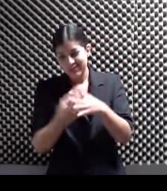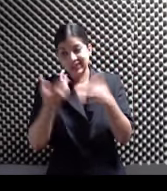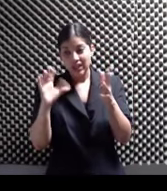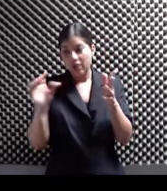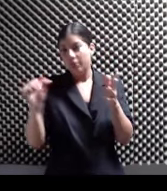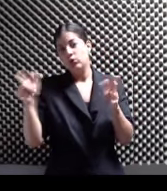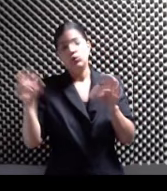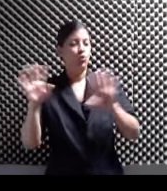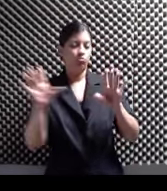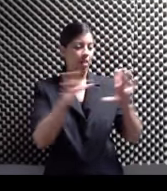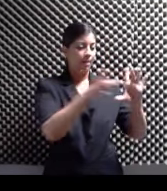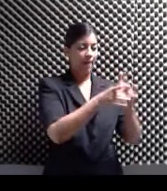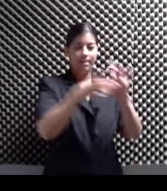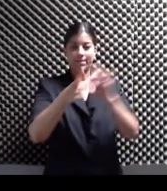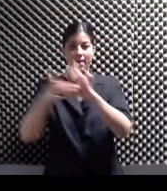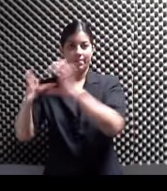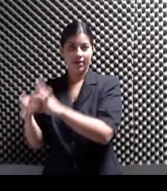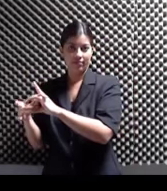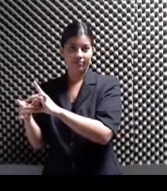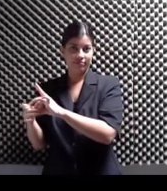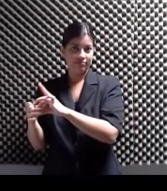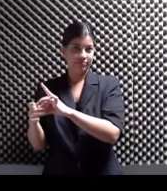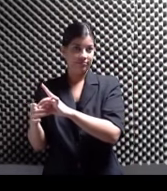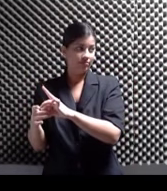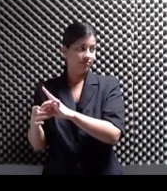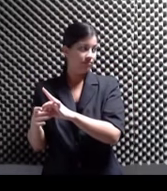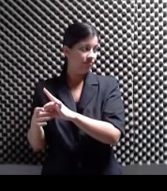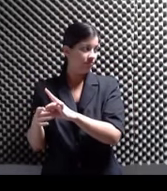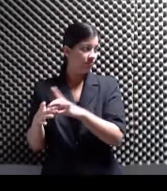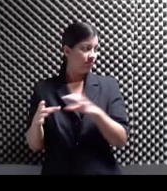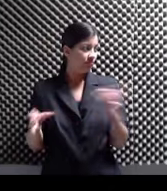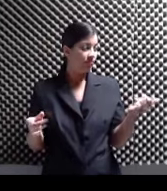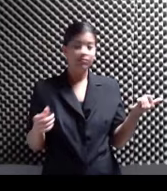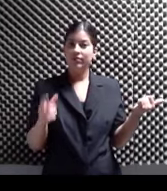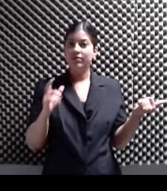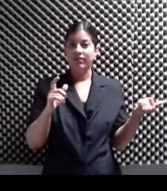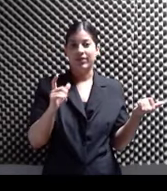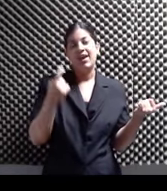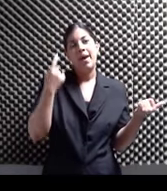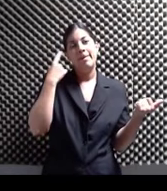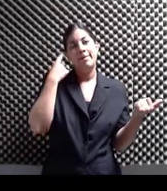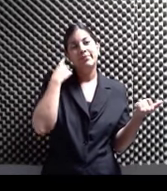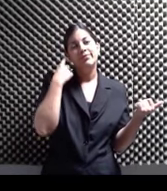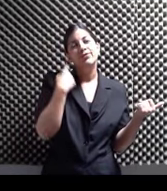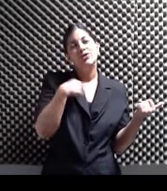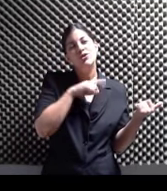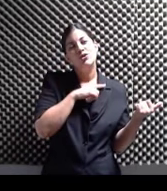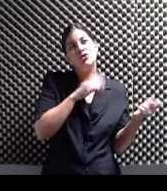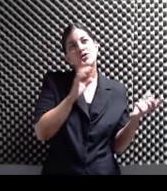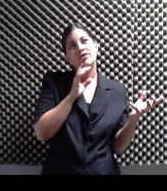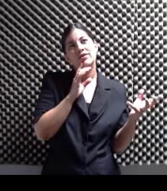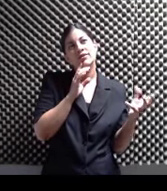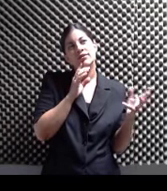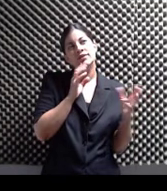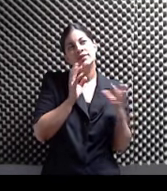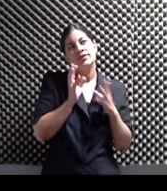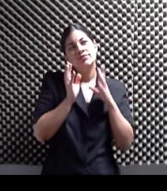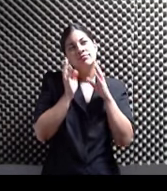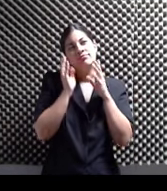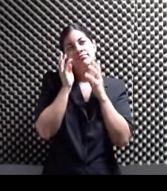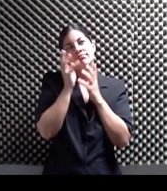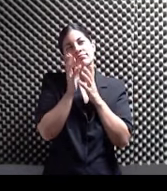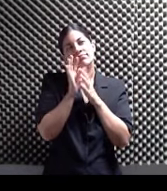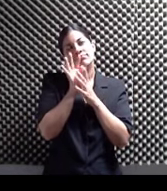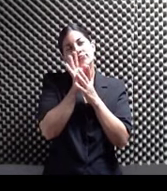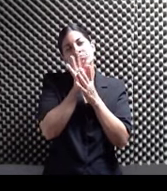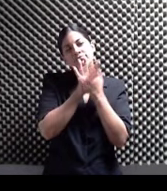a decirle a la gente, yo creo que este va a tratar de esto, pero luego hace, no puede ser, o sea, jugamos mucho con el suspenso, sobre todo en la del paciente con la